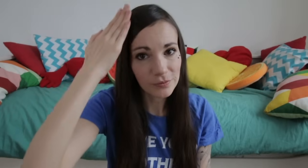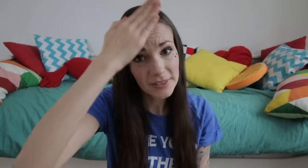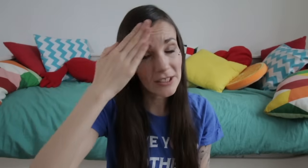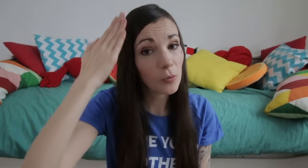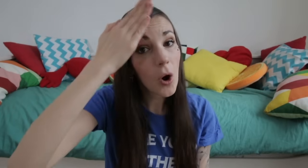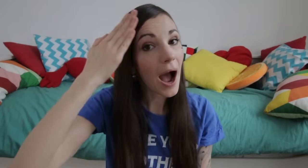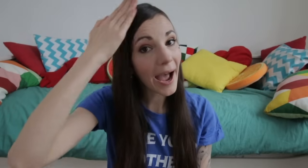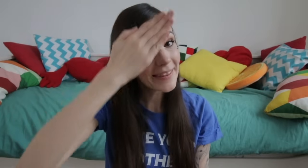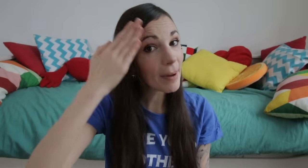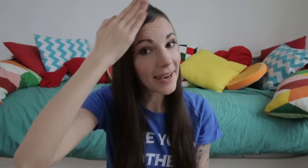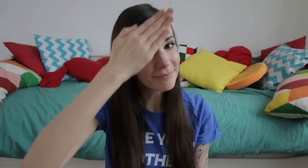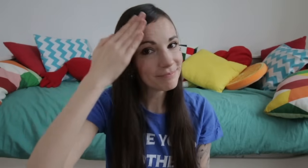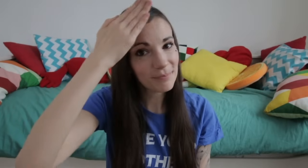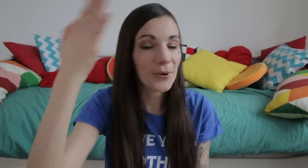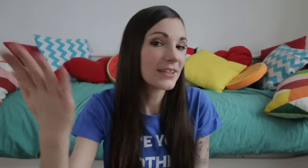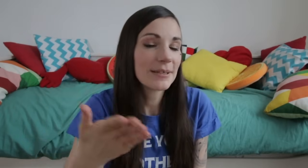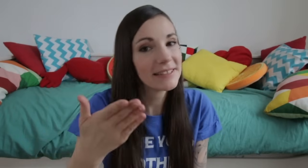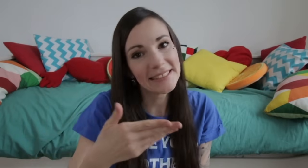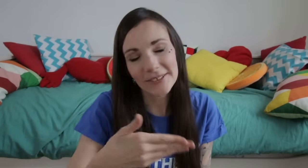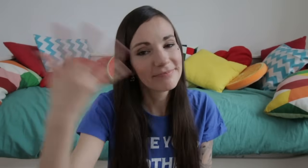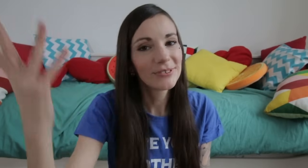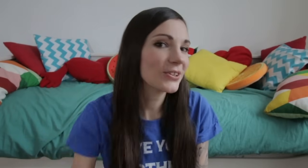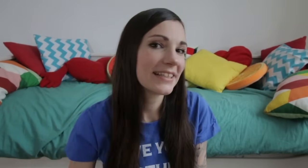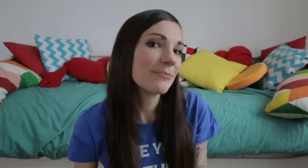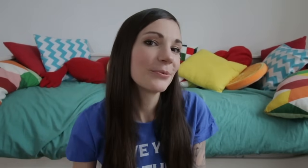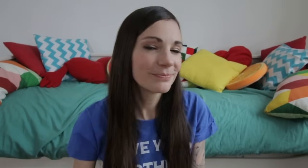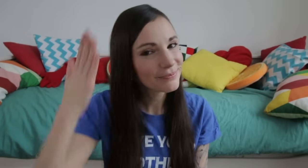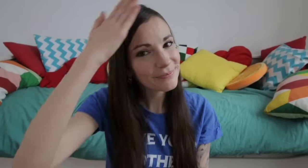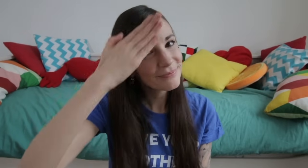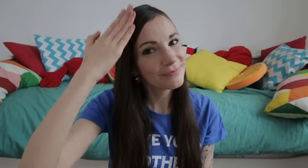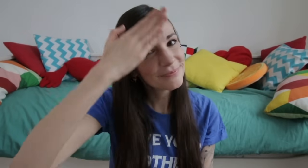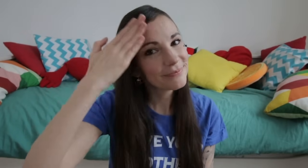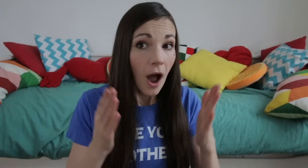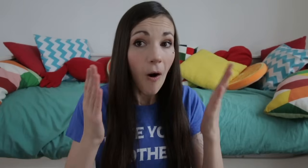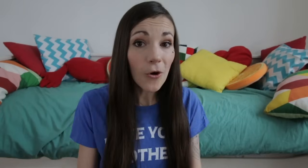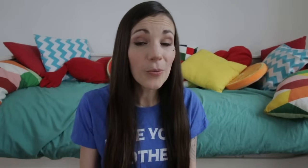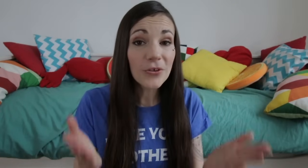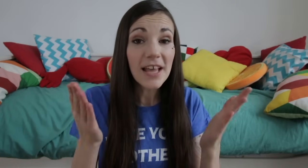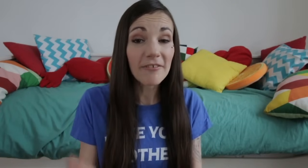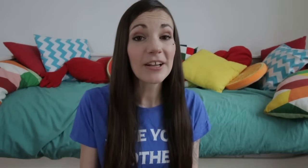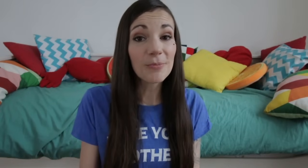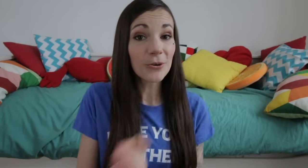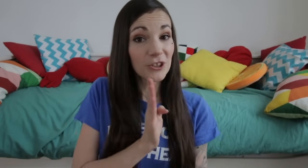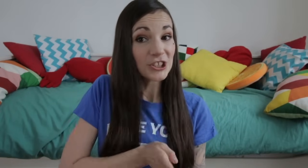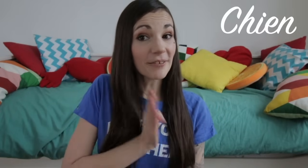C'est le mot animal pour notre thématique sur les animaux. On commence avec le mot chien.